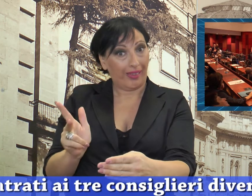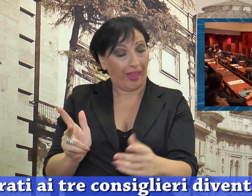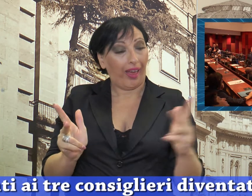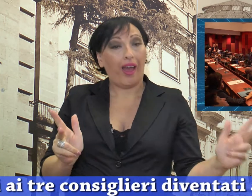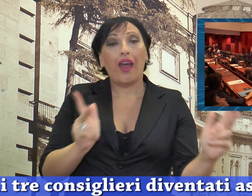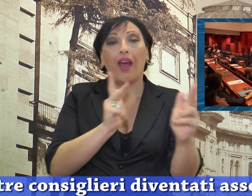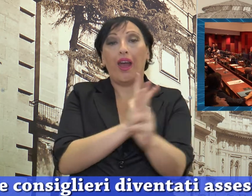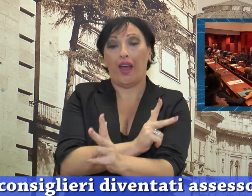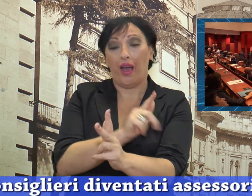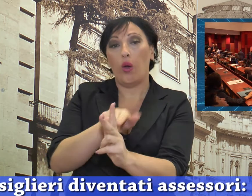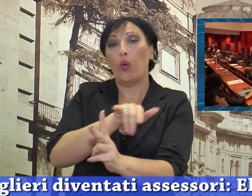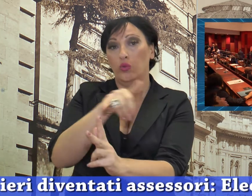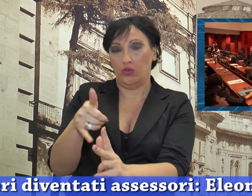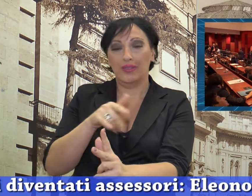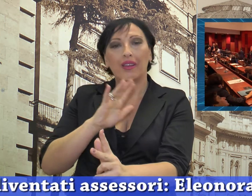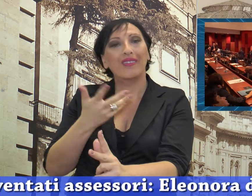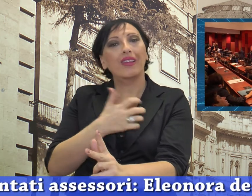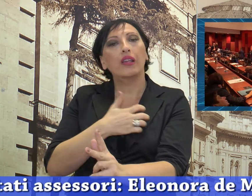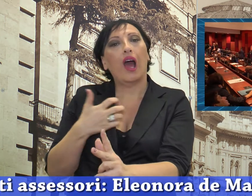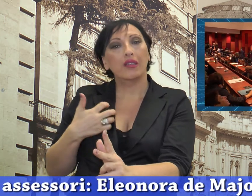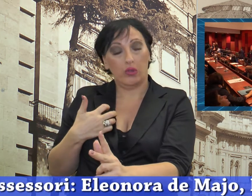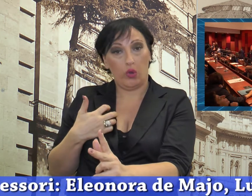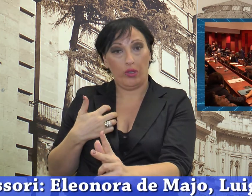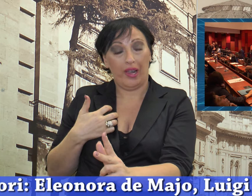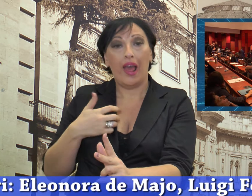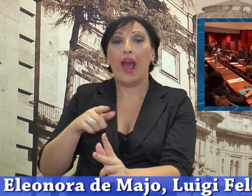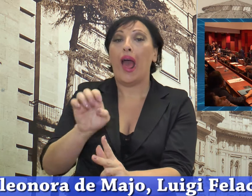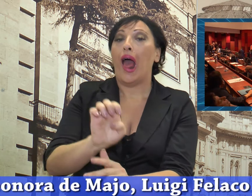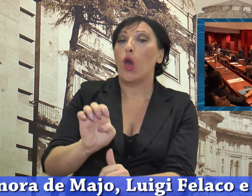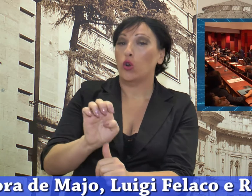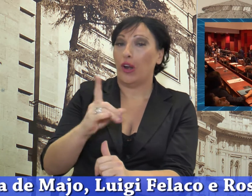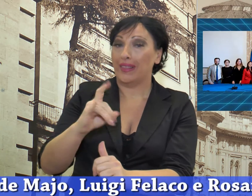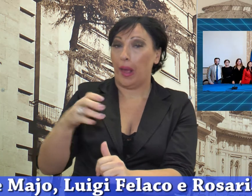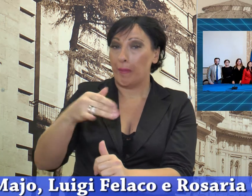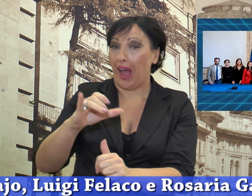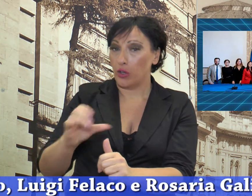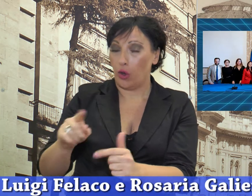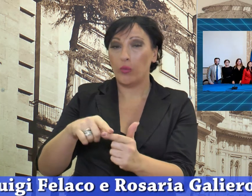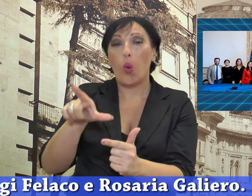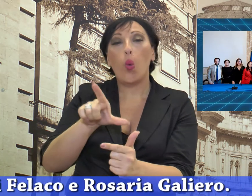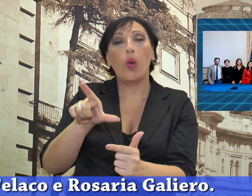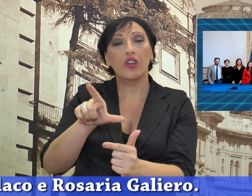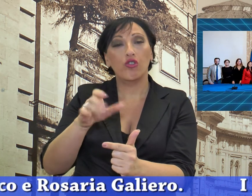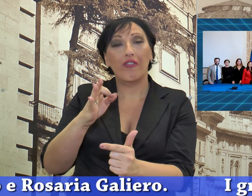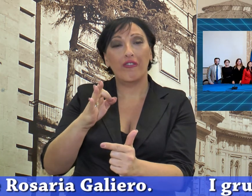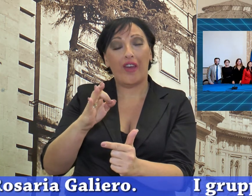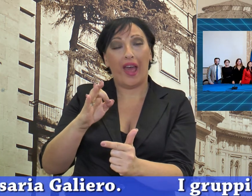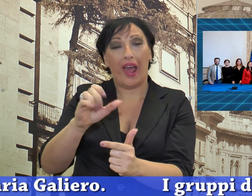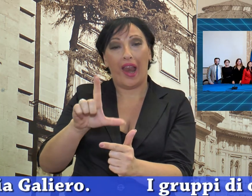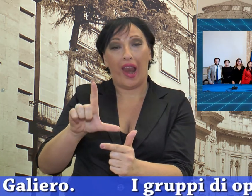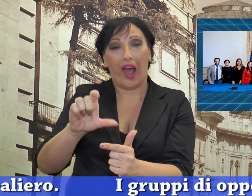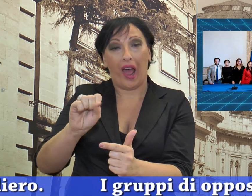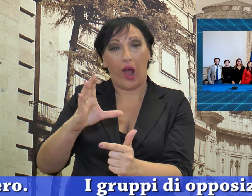tre consiglieri diventati assessori: Eleonora De Maio, Luigi Felaco